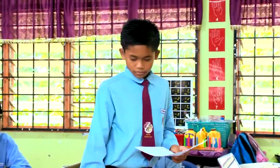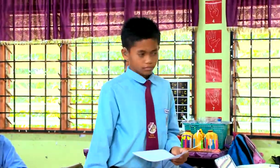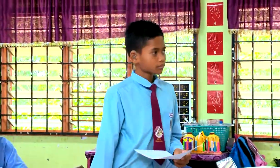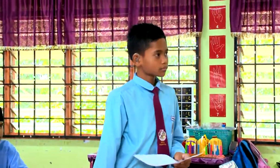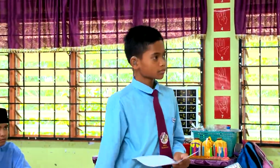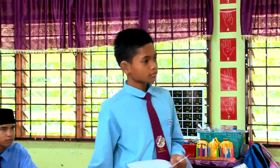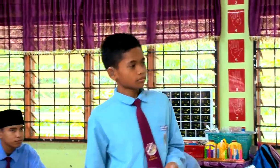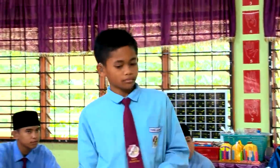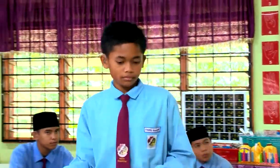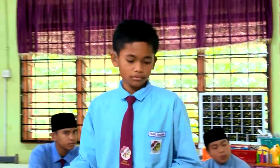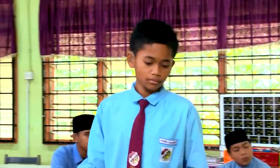kat depan.